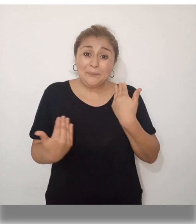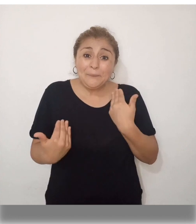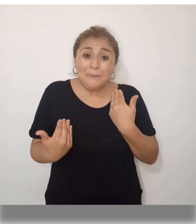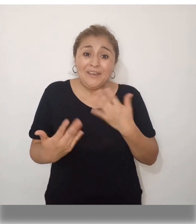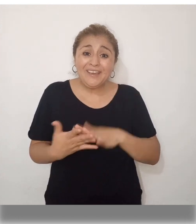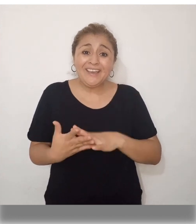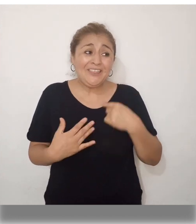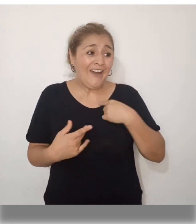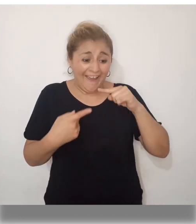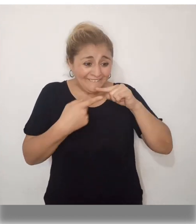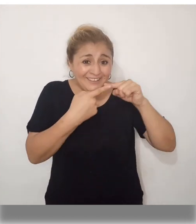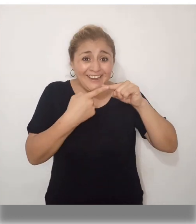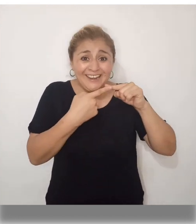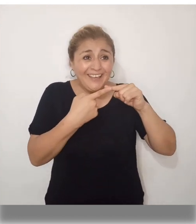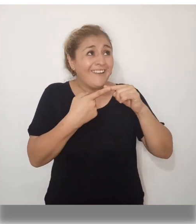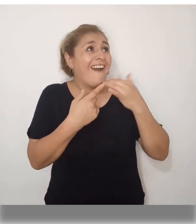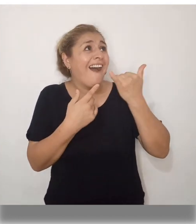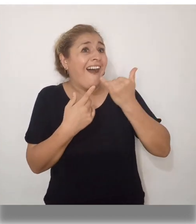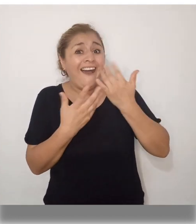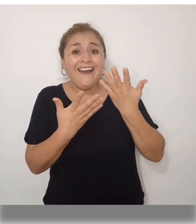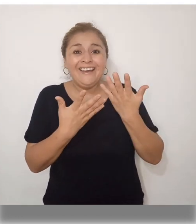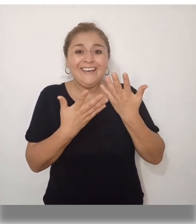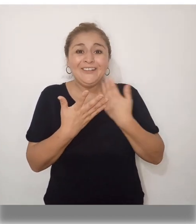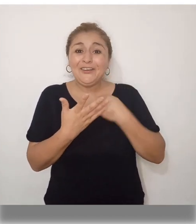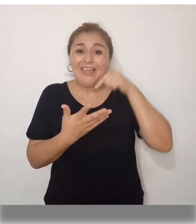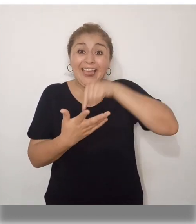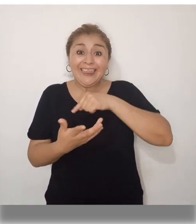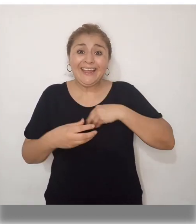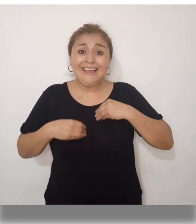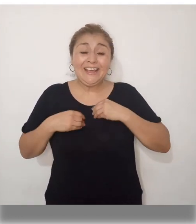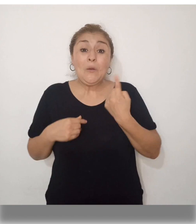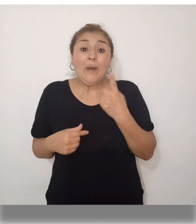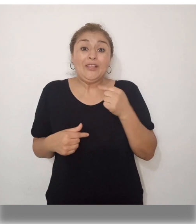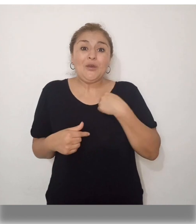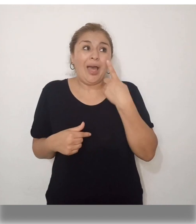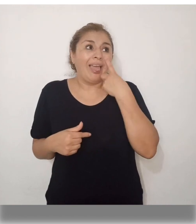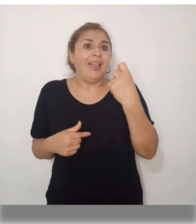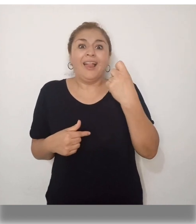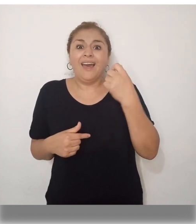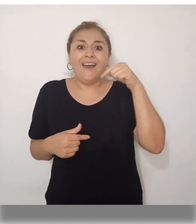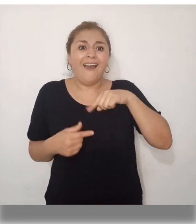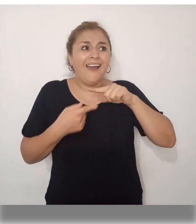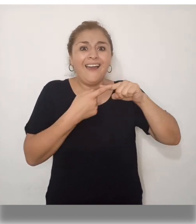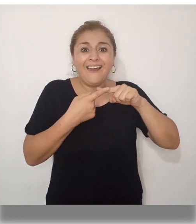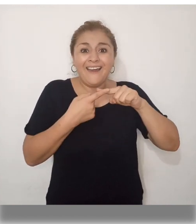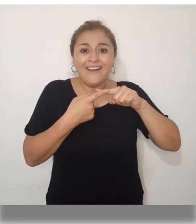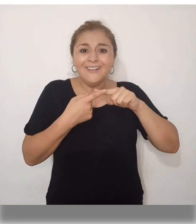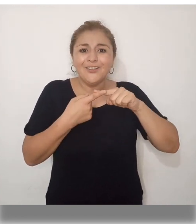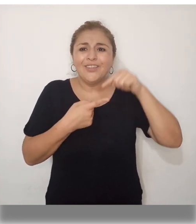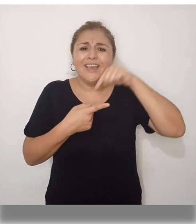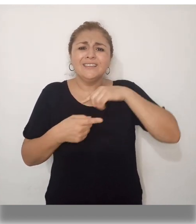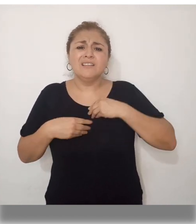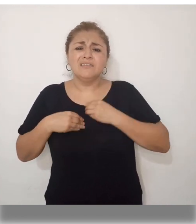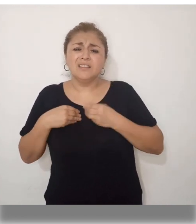nuestra relación con él la soledad se queda sola la depresión se